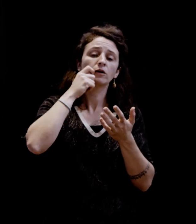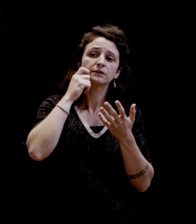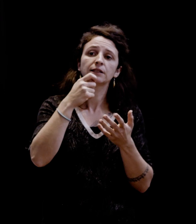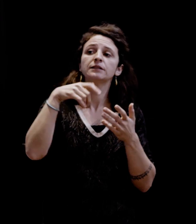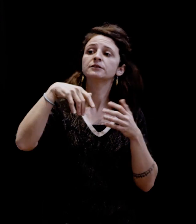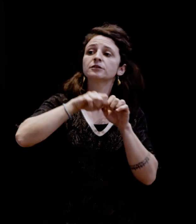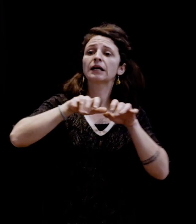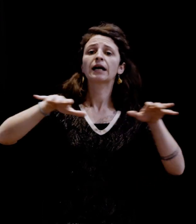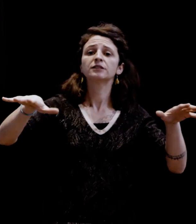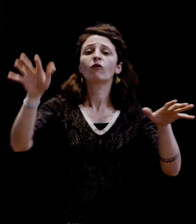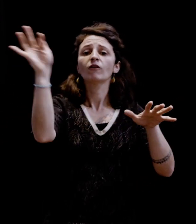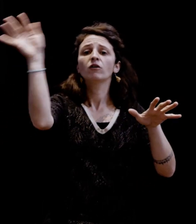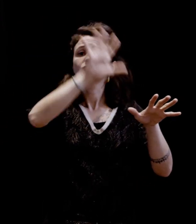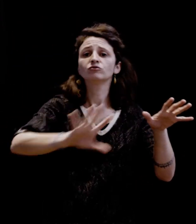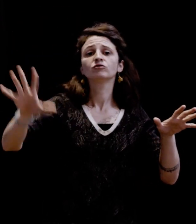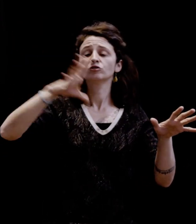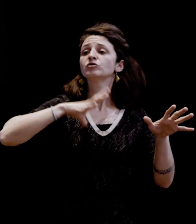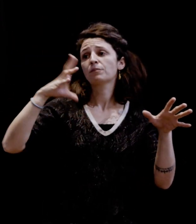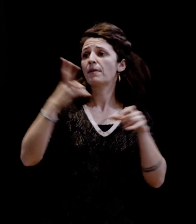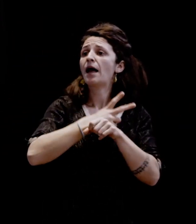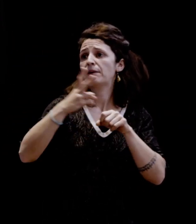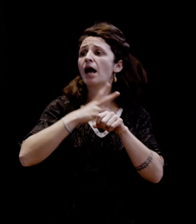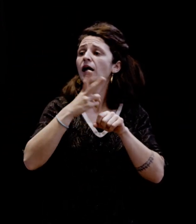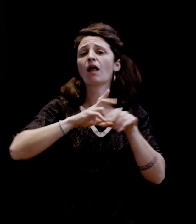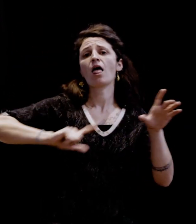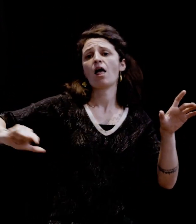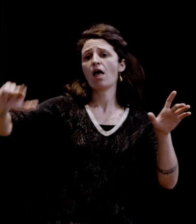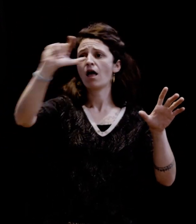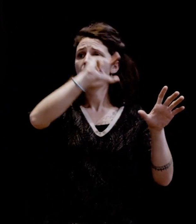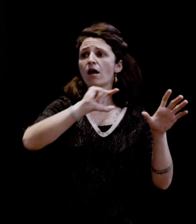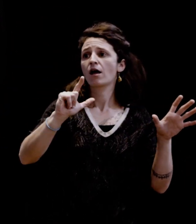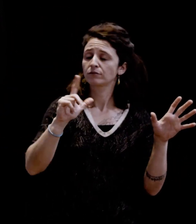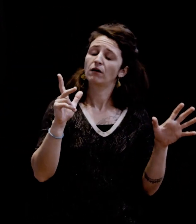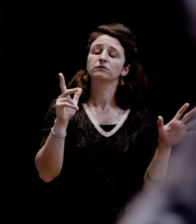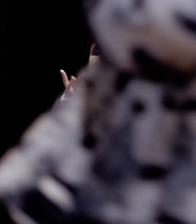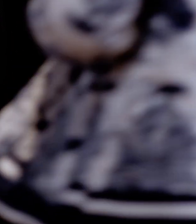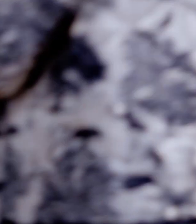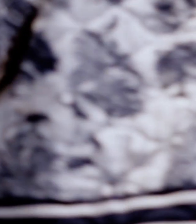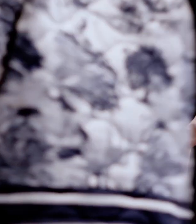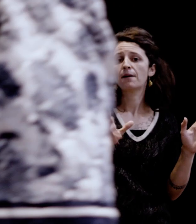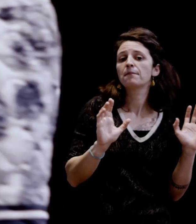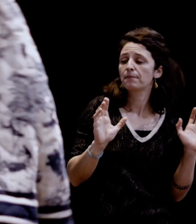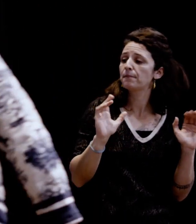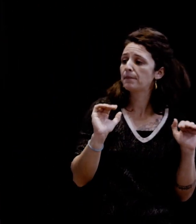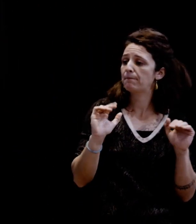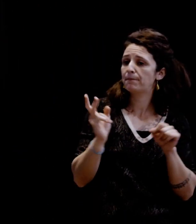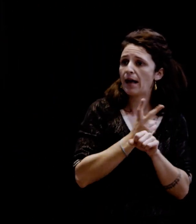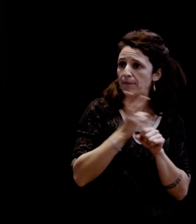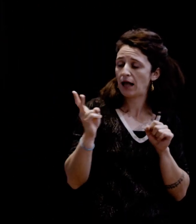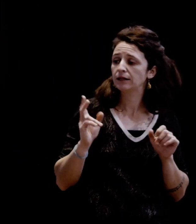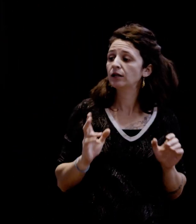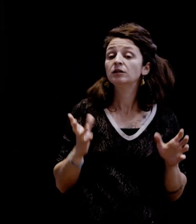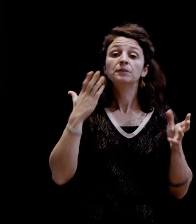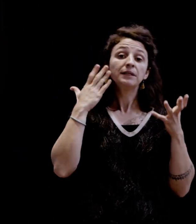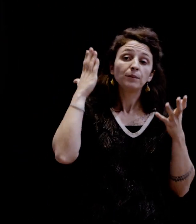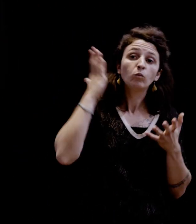a un maillage territorial qui est pas mal du tout en France, perfectible, mais pas mal. Et je pourrais trouver avec vous,